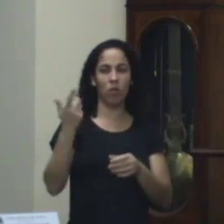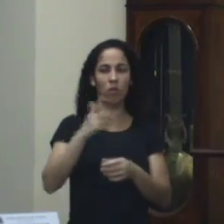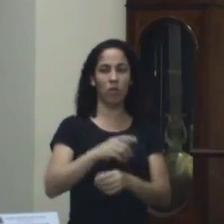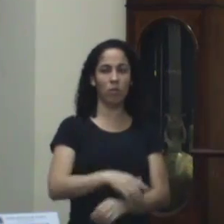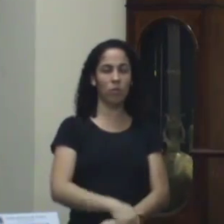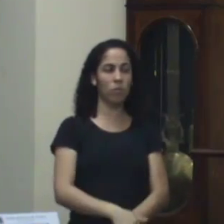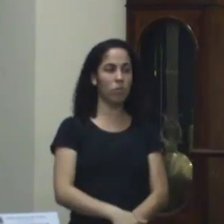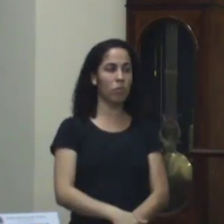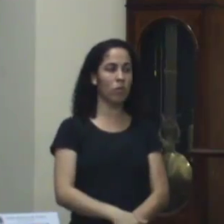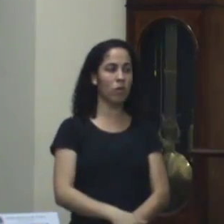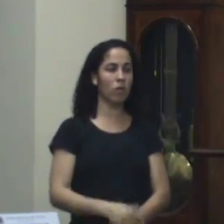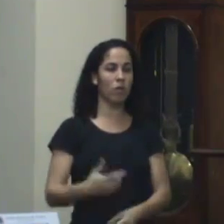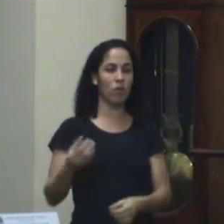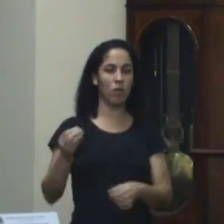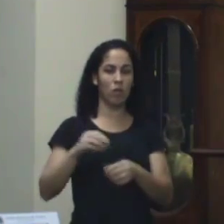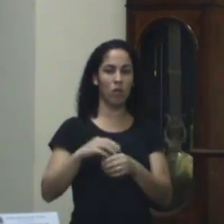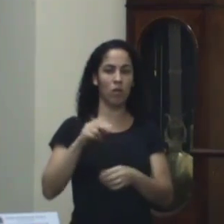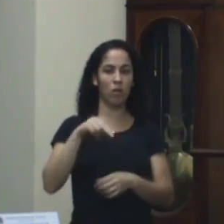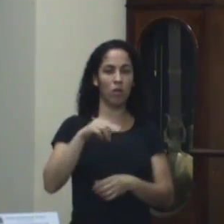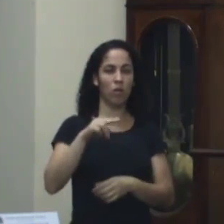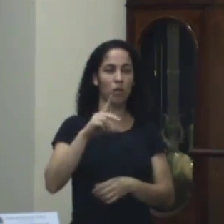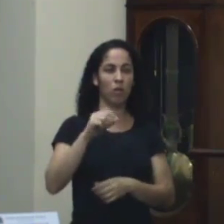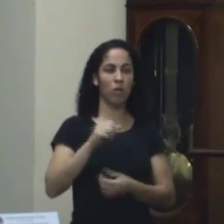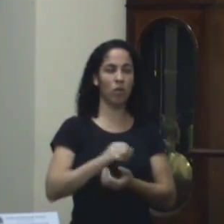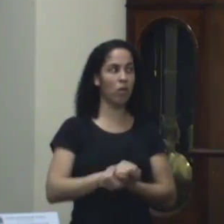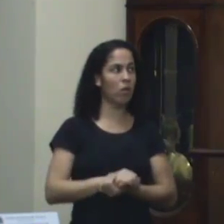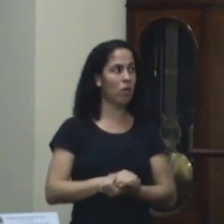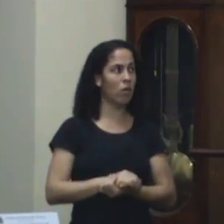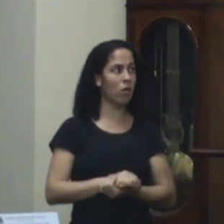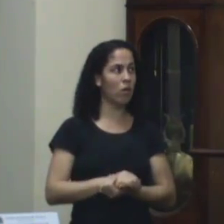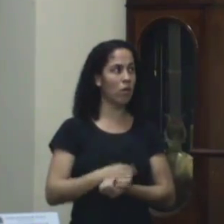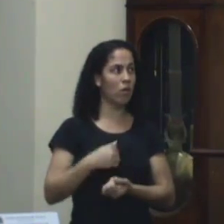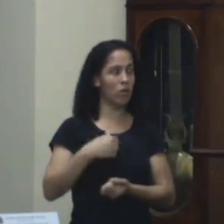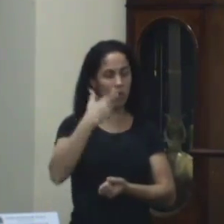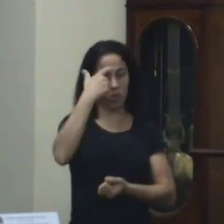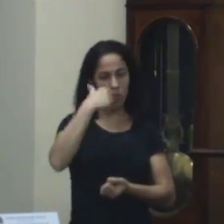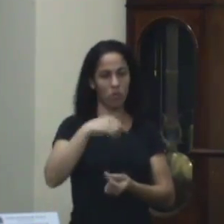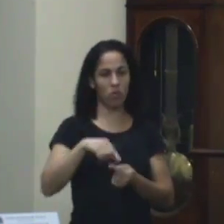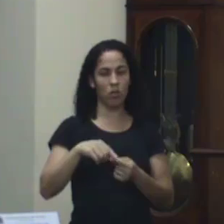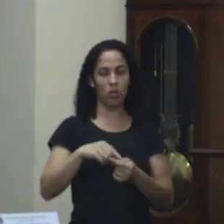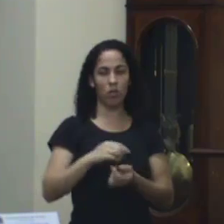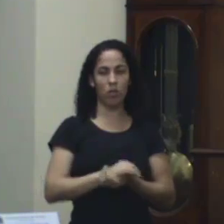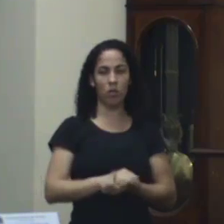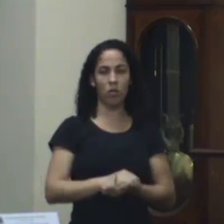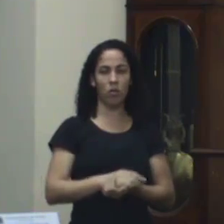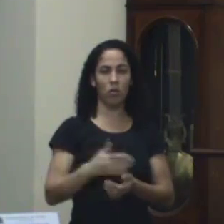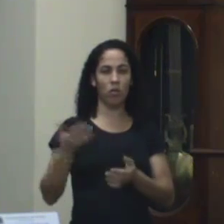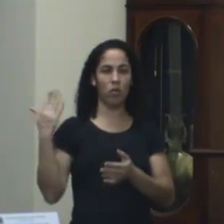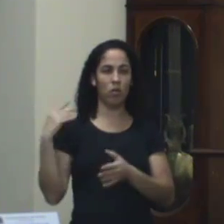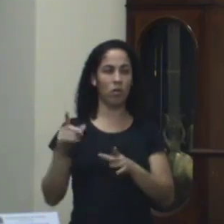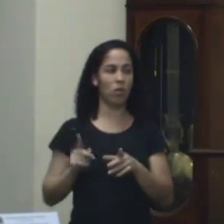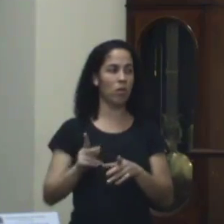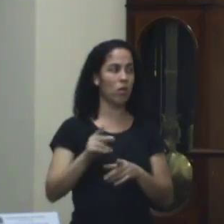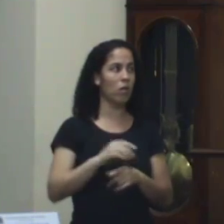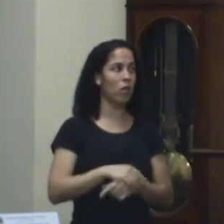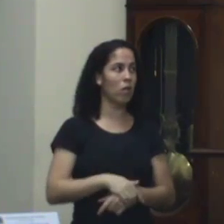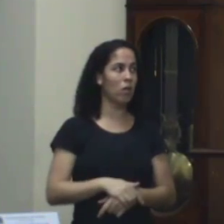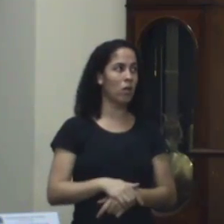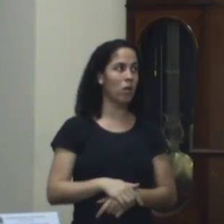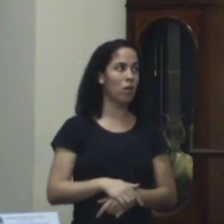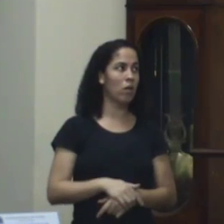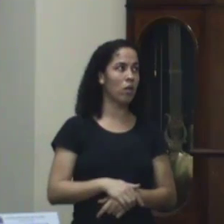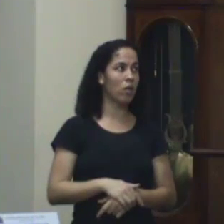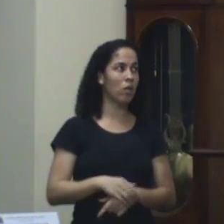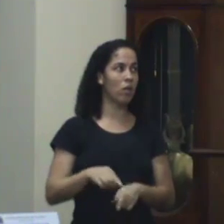candidatos. Vamos votar nulo, né? Mas eu me propus, desde então, quando